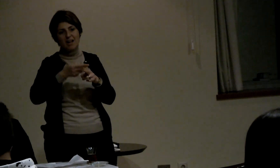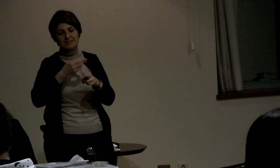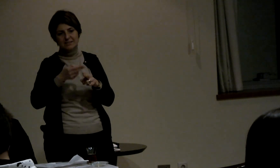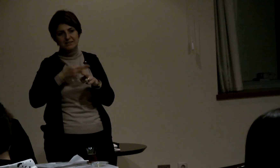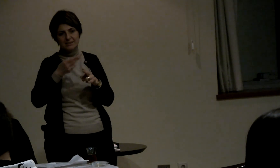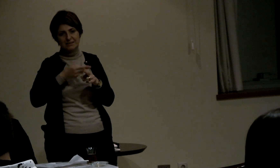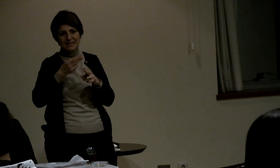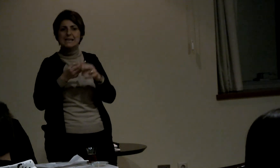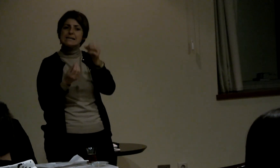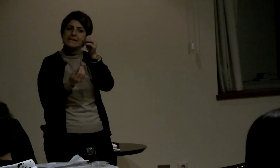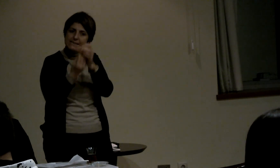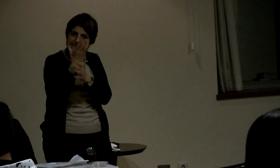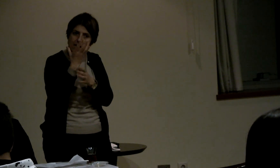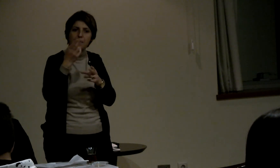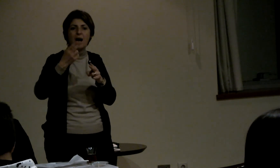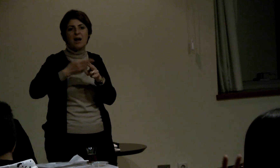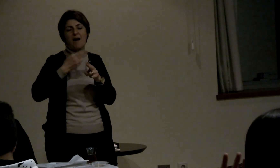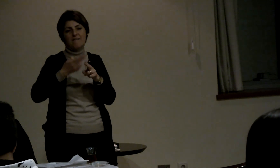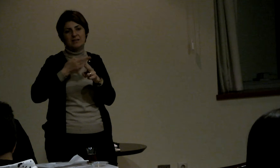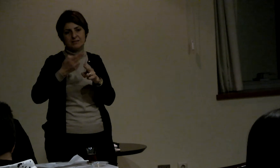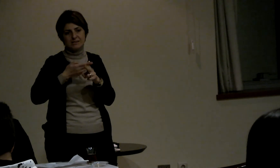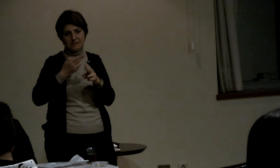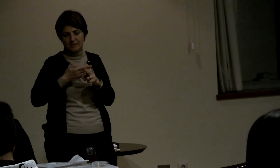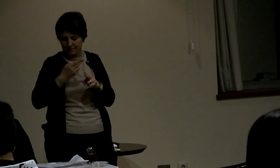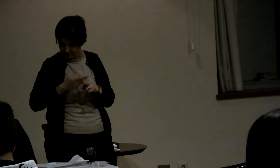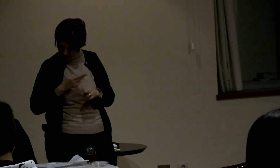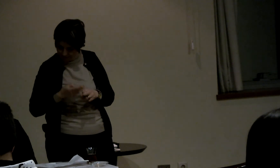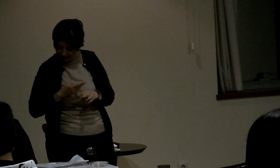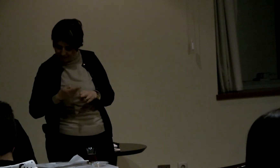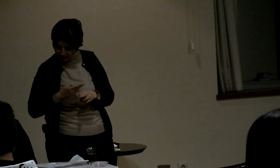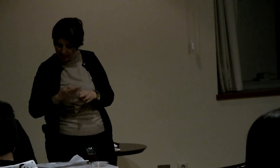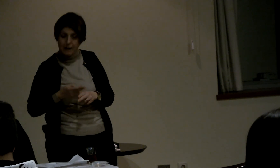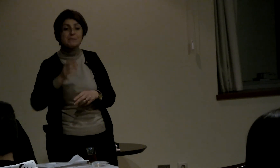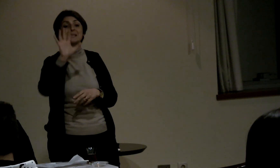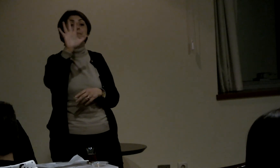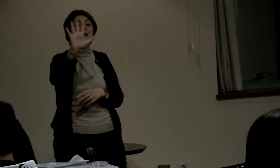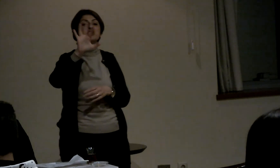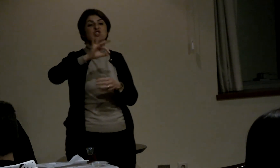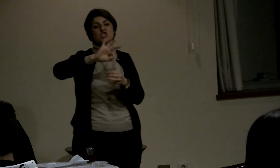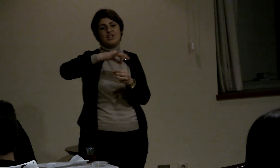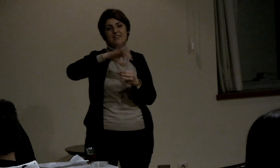Kahvaltı. Sabah kahvaltısı. Evet. Mesela 5 çayı.